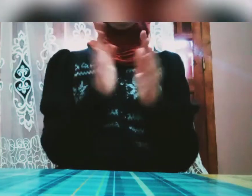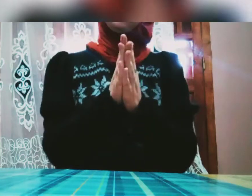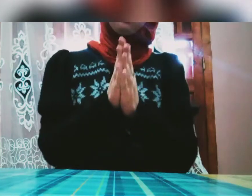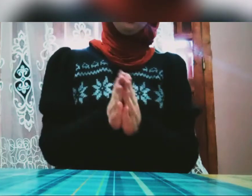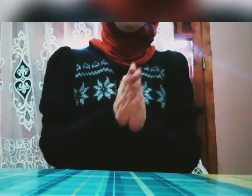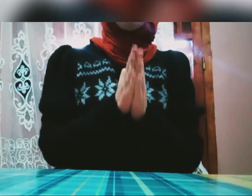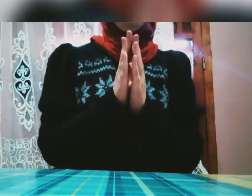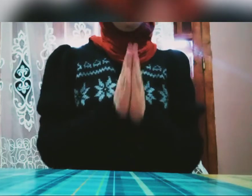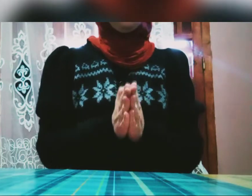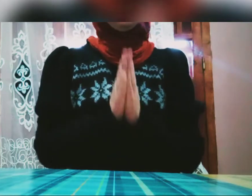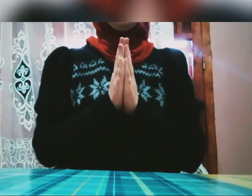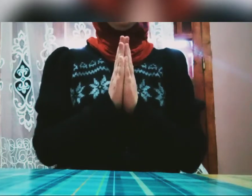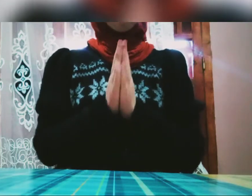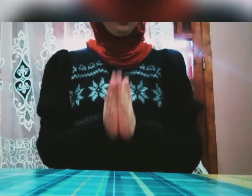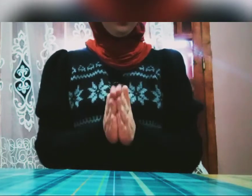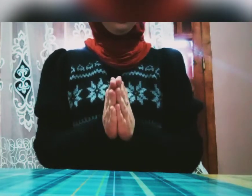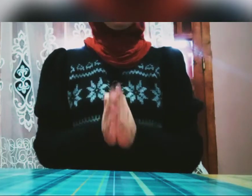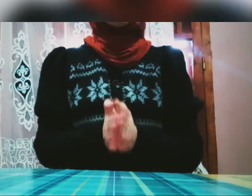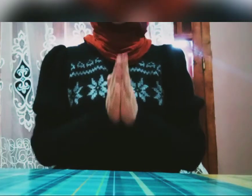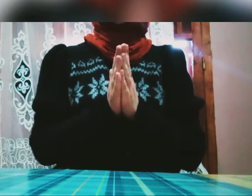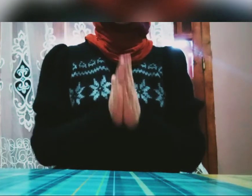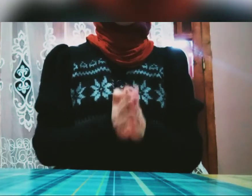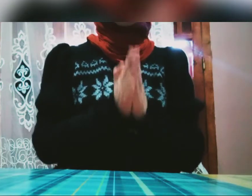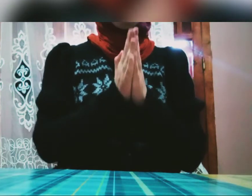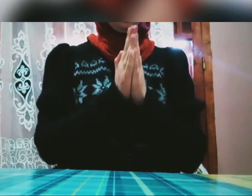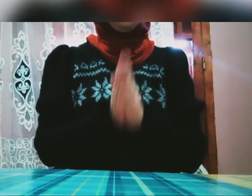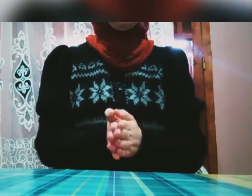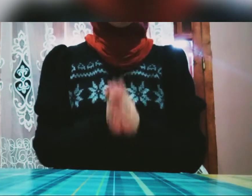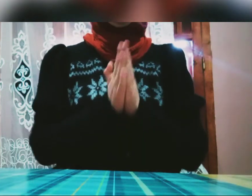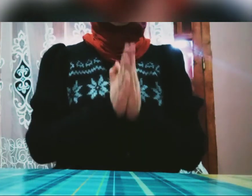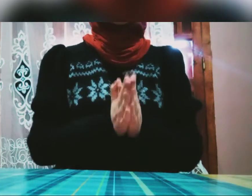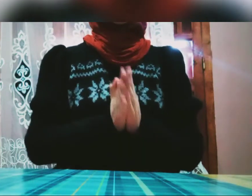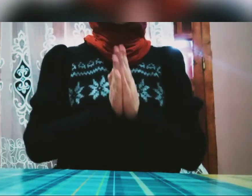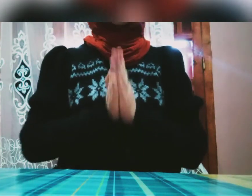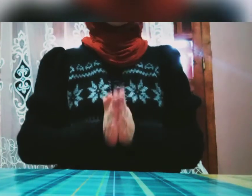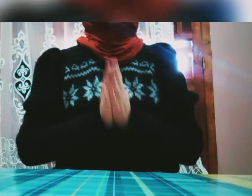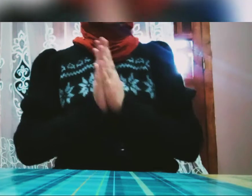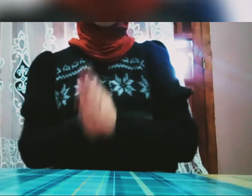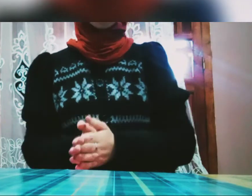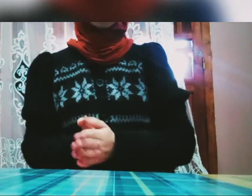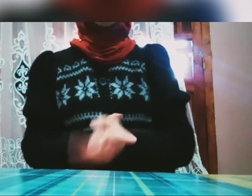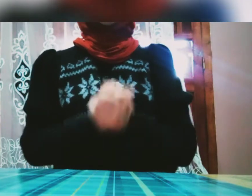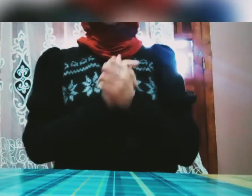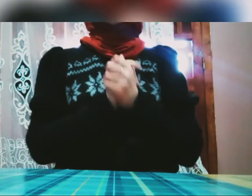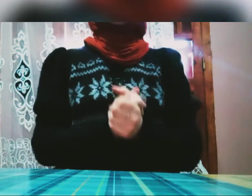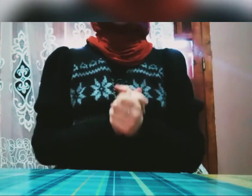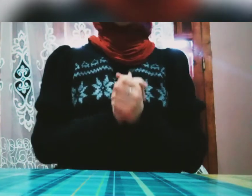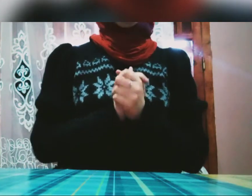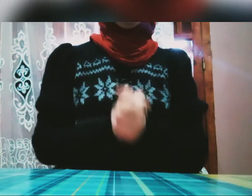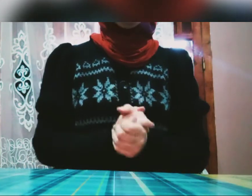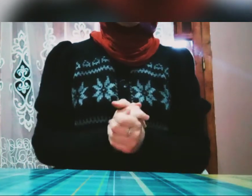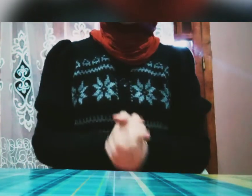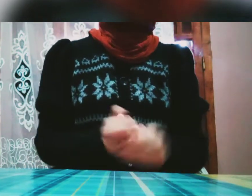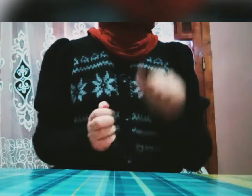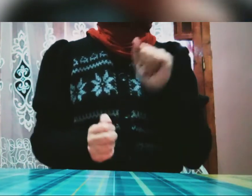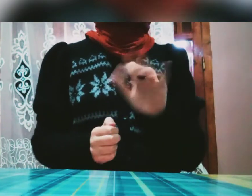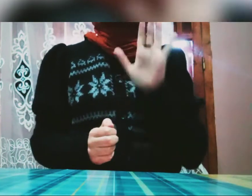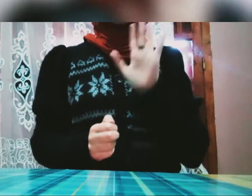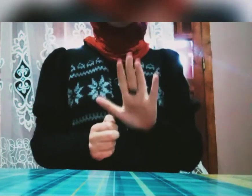السلام عليكم ورحمة الله تعالى وبركاته، أهلا بكم من جديد في قناتي باب الأمل يوتيوب. اليوم الحلقة رقم 5